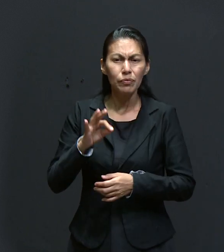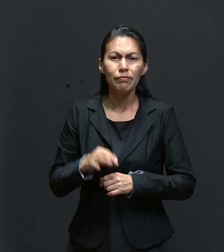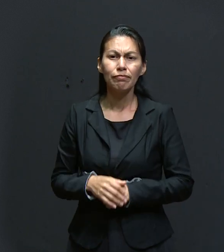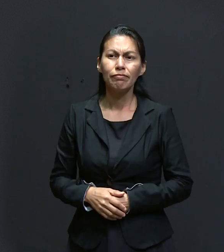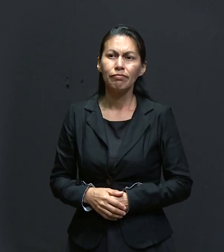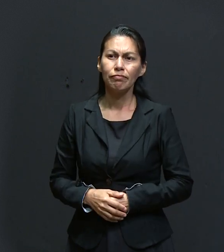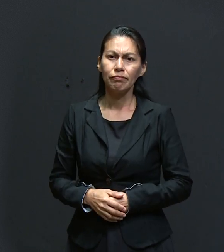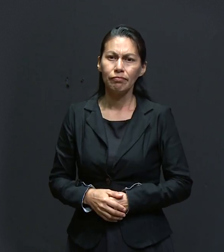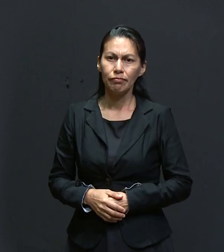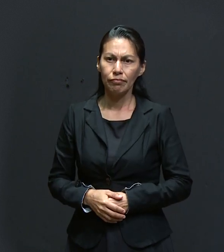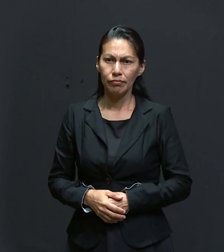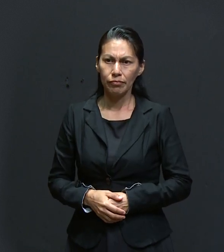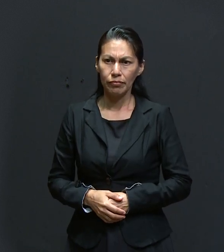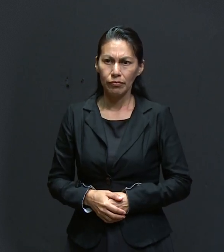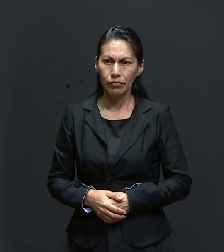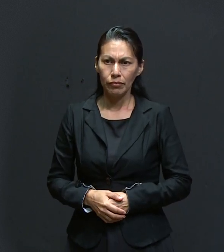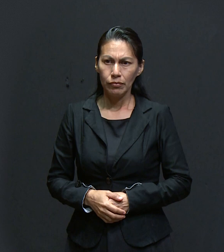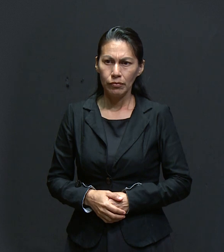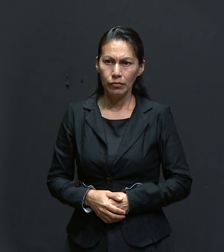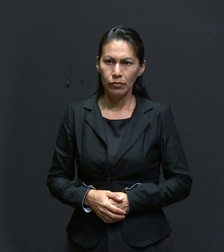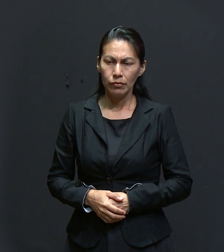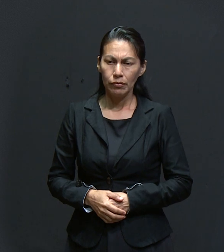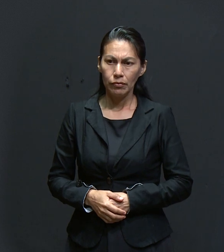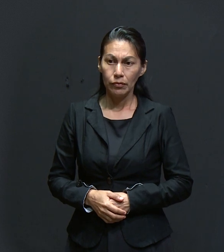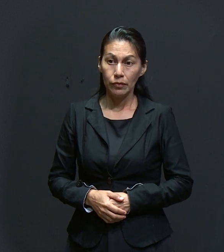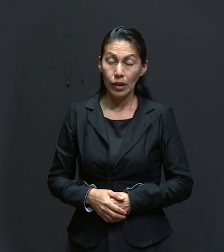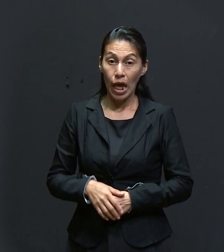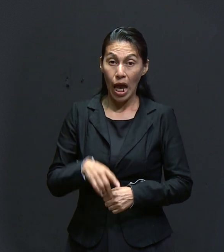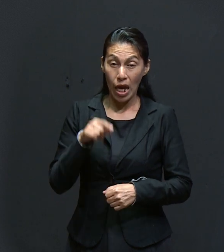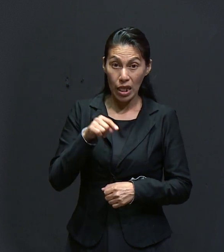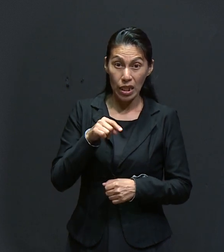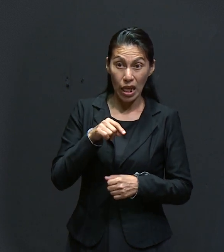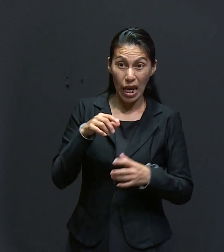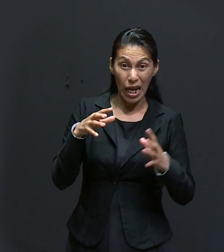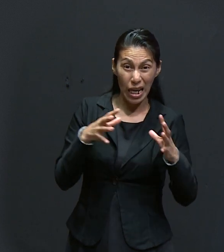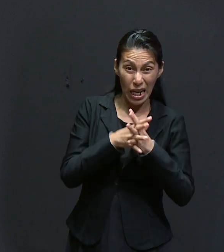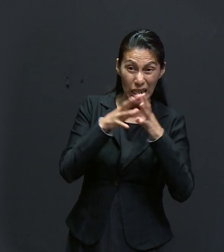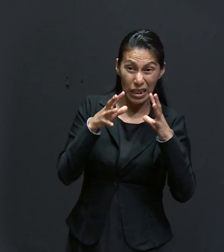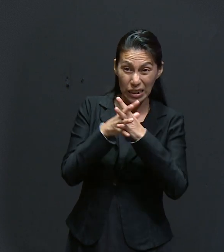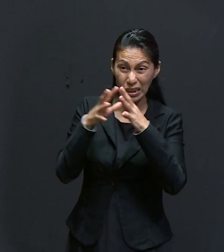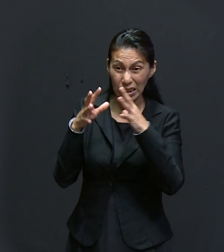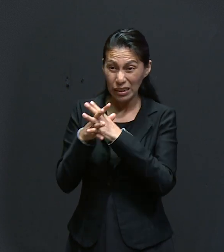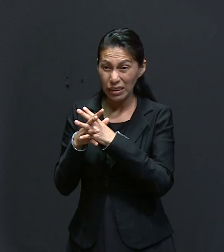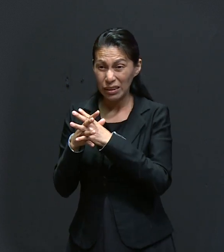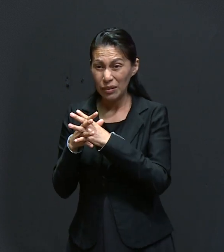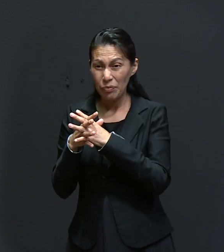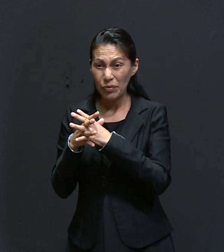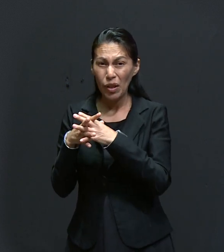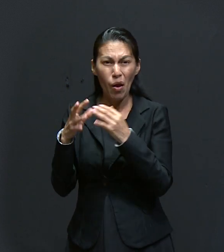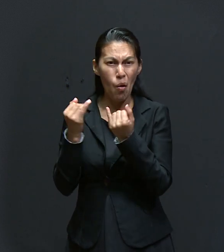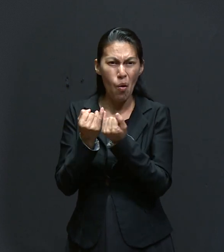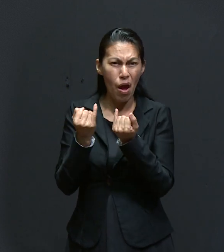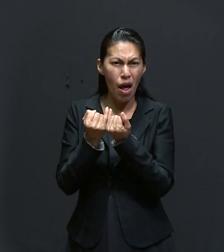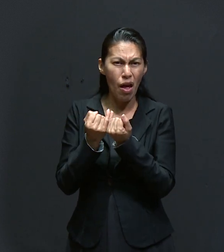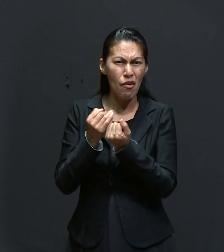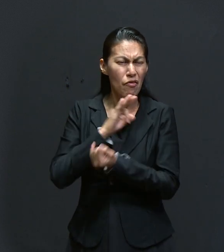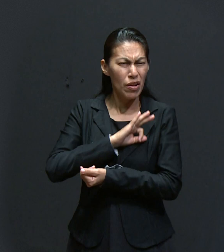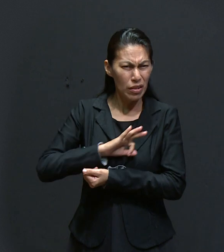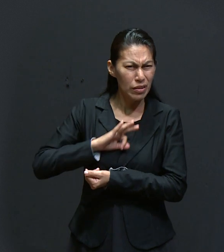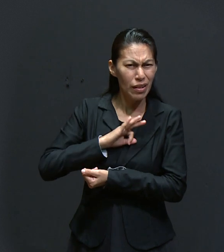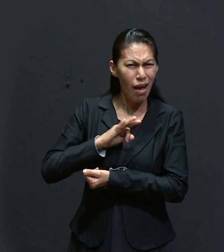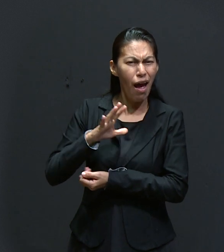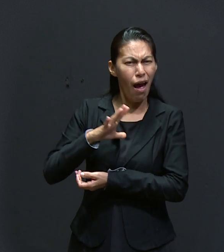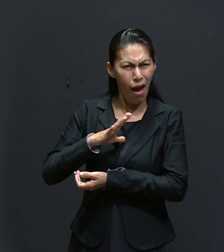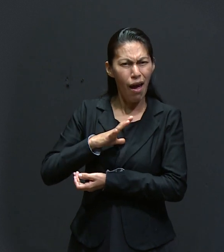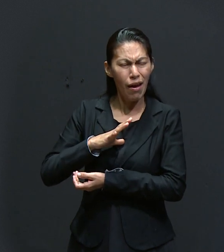y en medio de esta este combate de esta guerra también hay momentos de felicidad para todos este fin